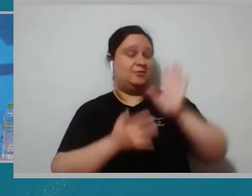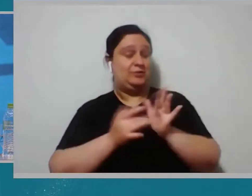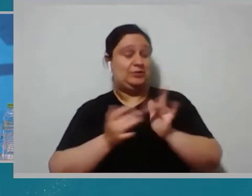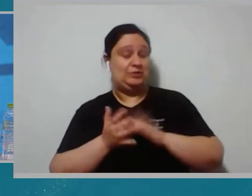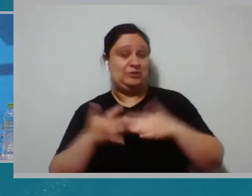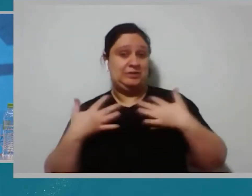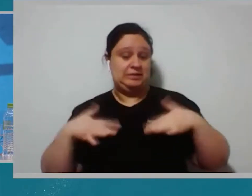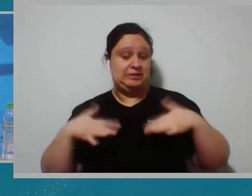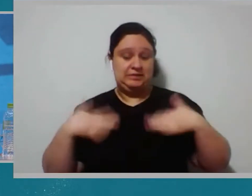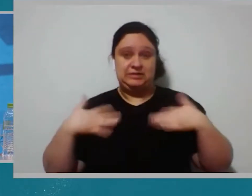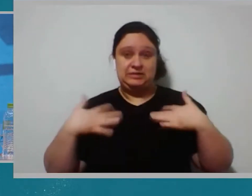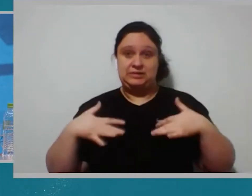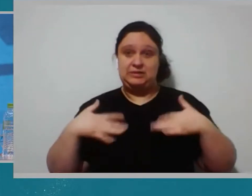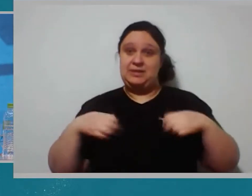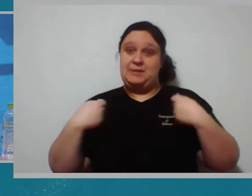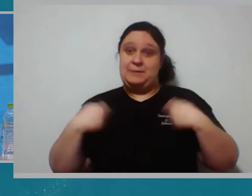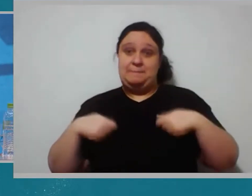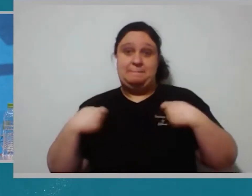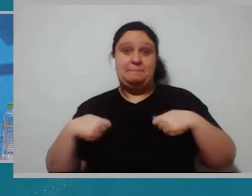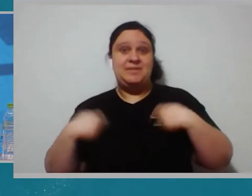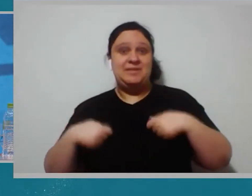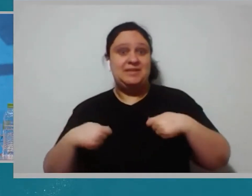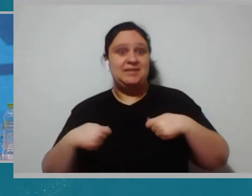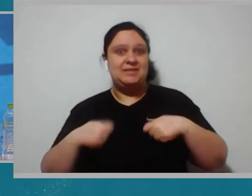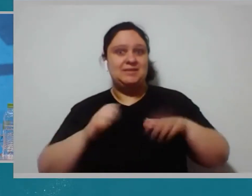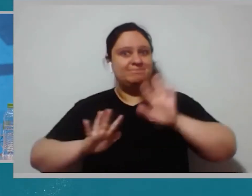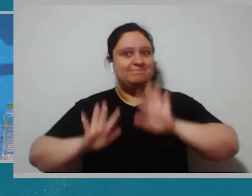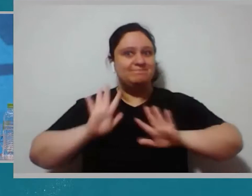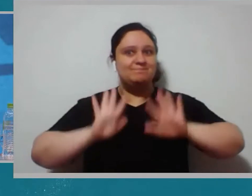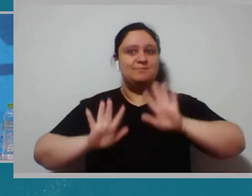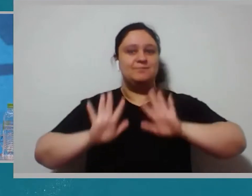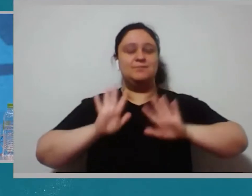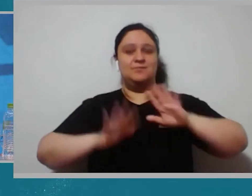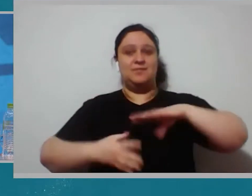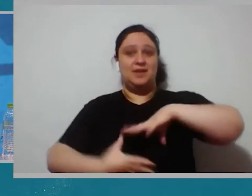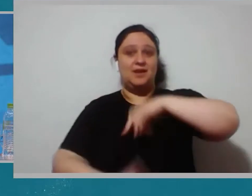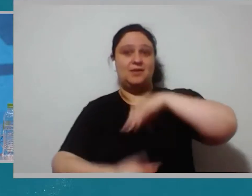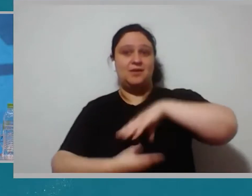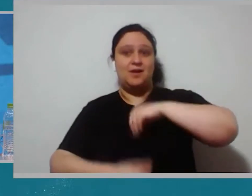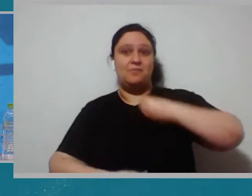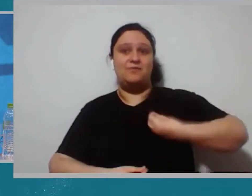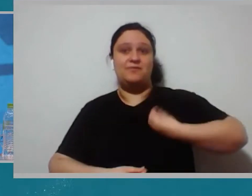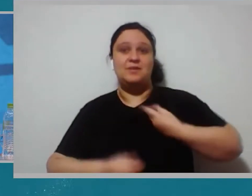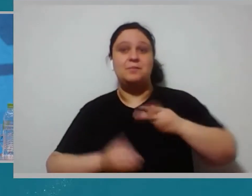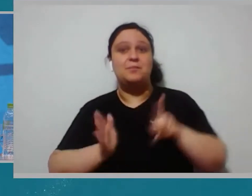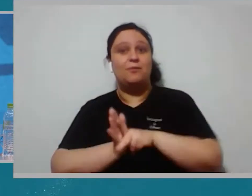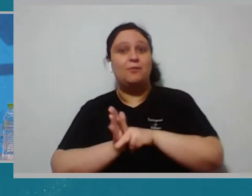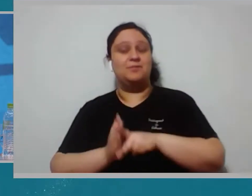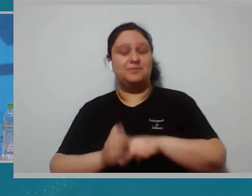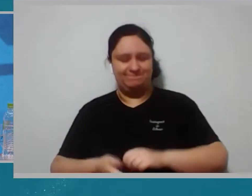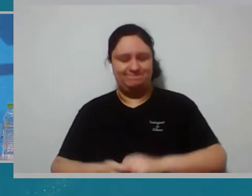irmãos, tratar com isso, com a nossa vida da alma. E outra coisa, irmãos, né?